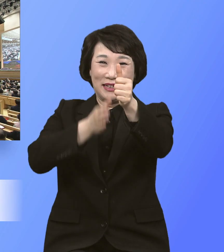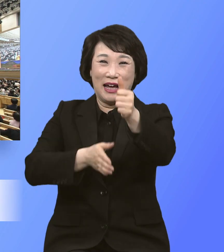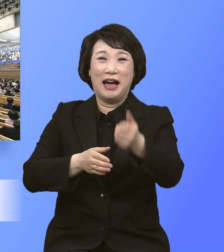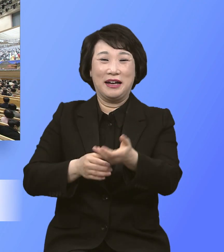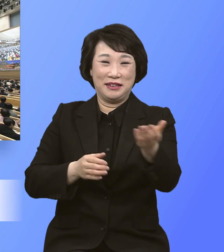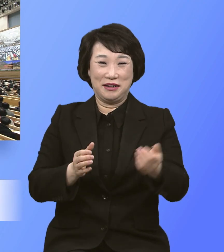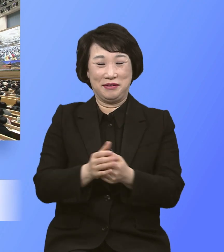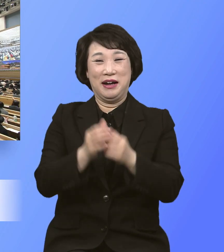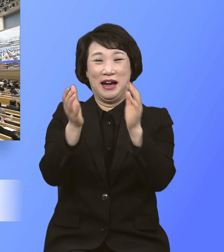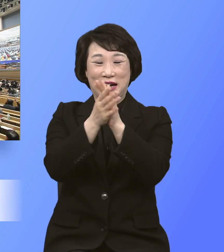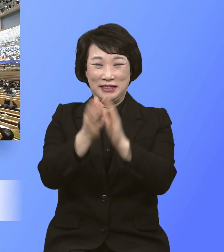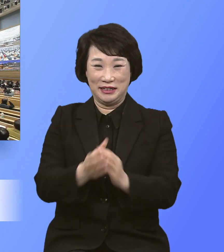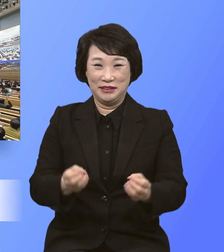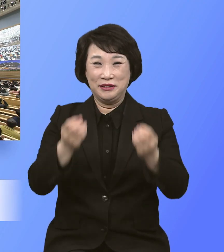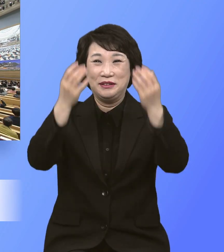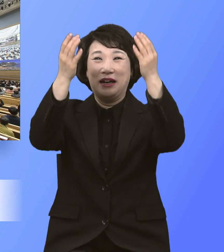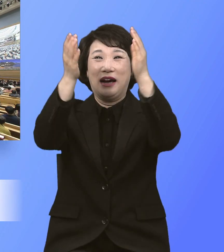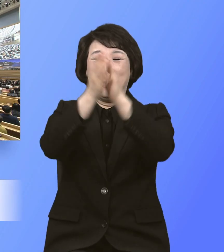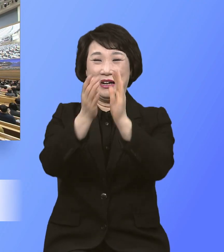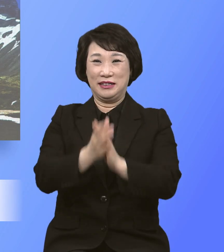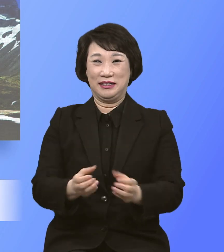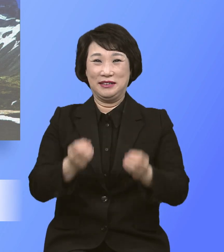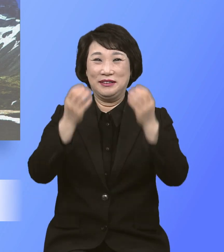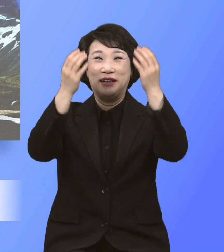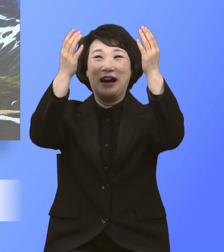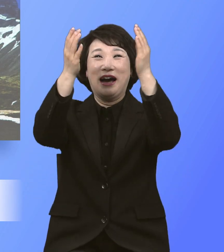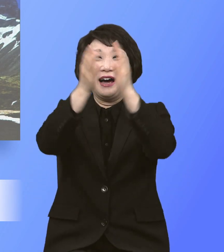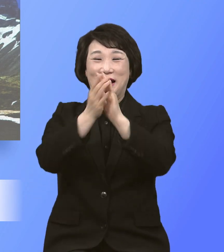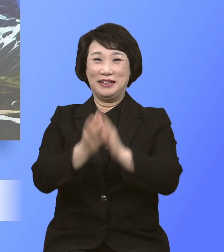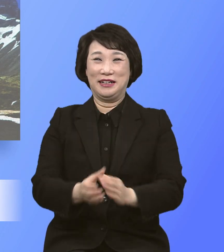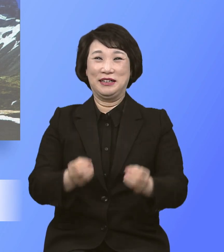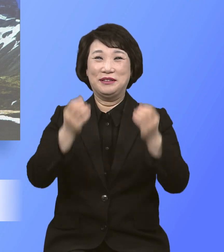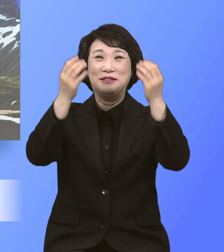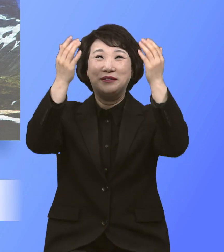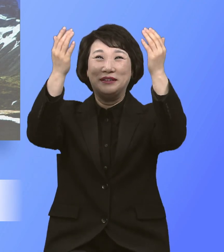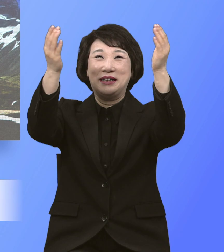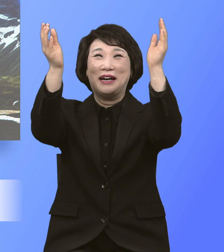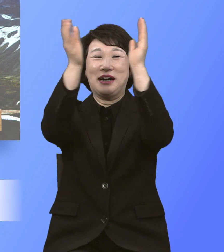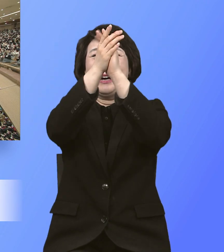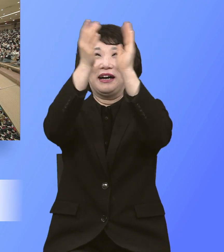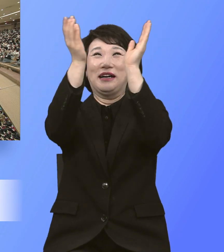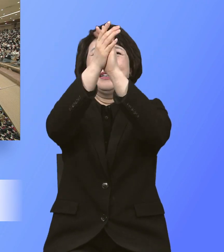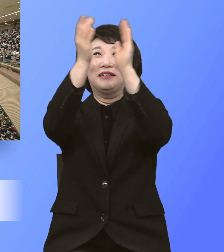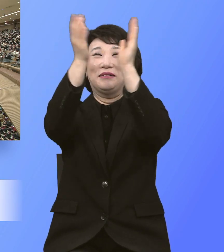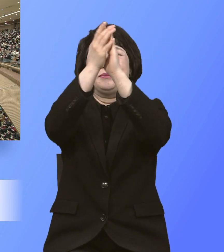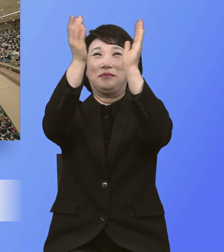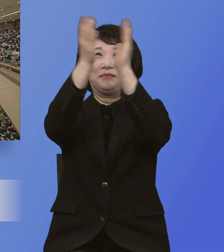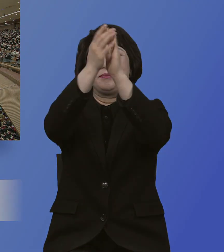외칠지어다. 할렐루야, 할렐루야, 할렐루야.